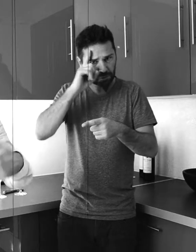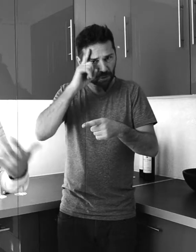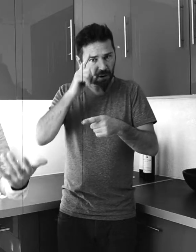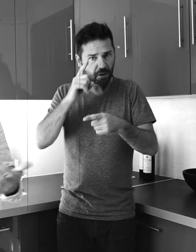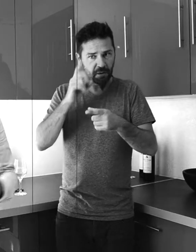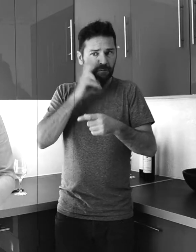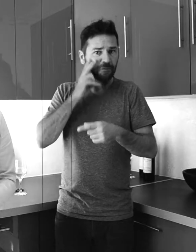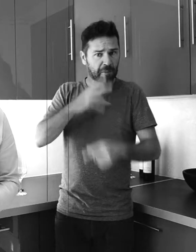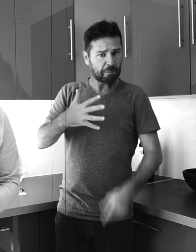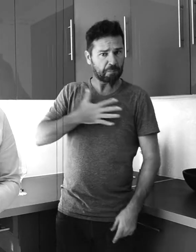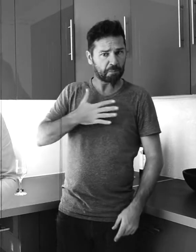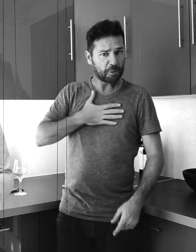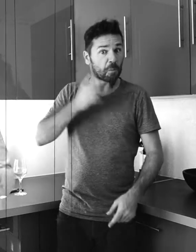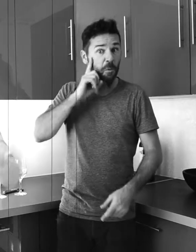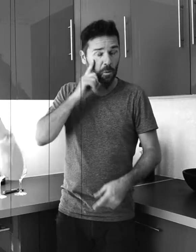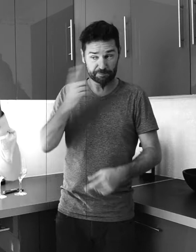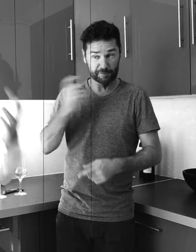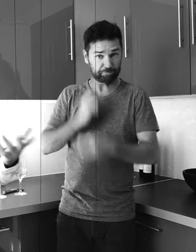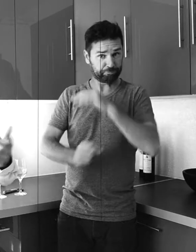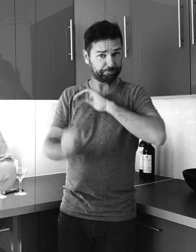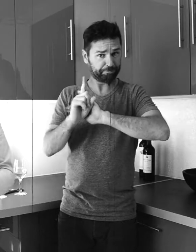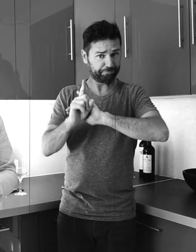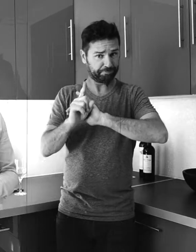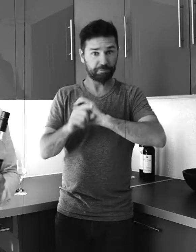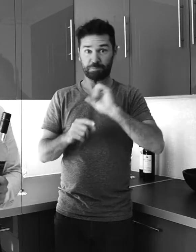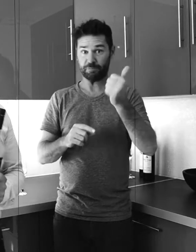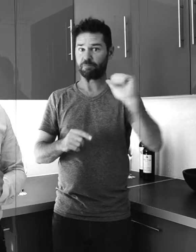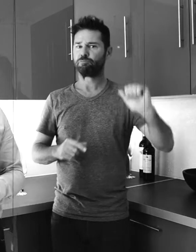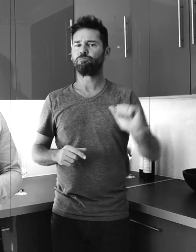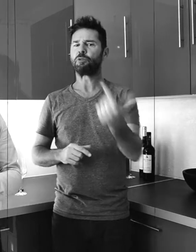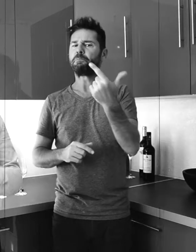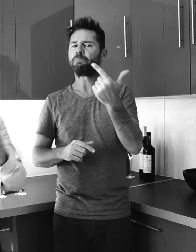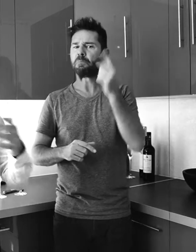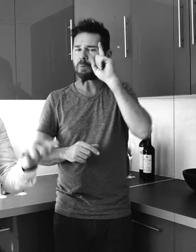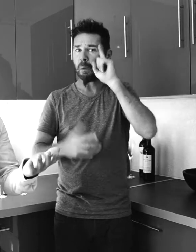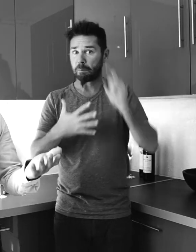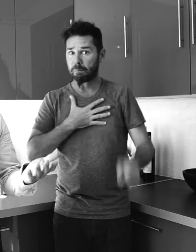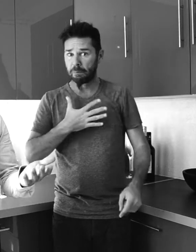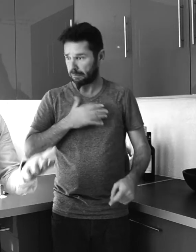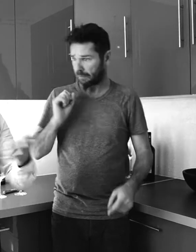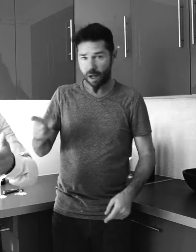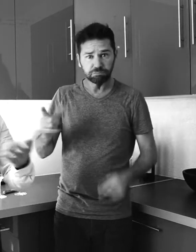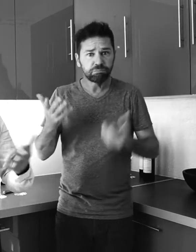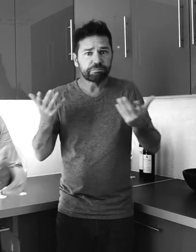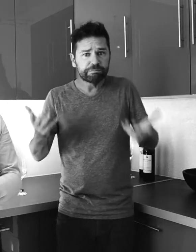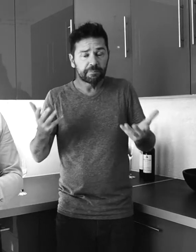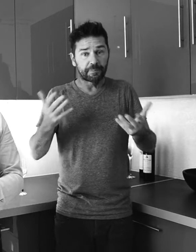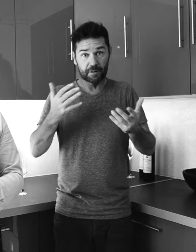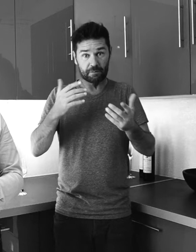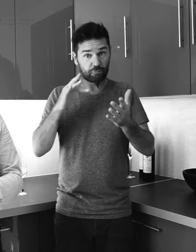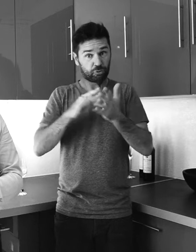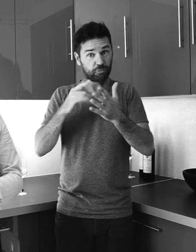a priori, il fait un petit peu peur. Deuxième raison, ça pourrait être que j'ai discuté